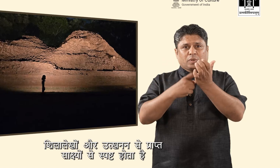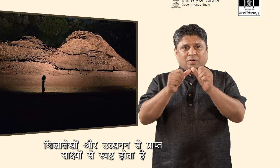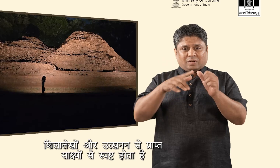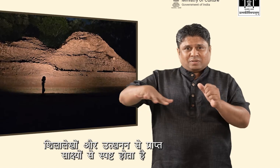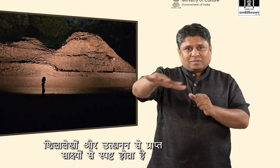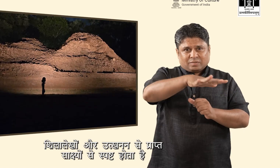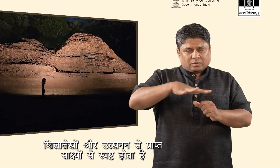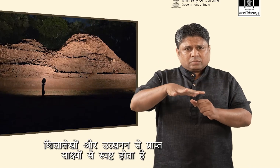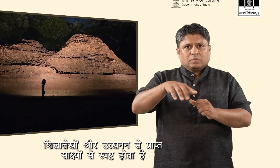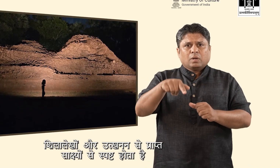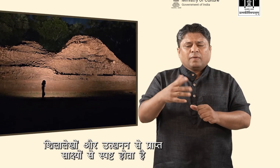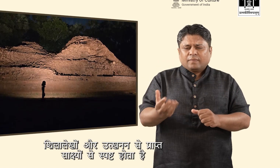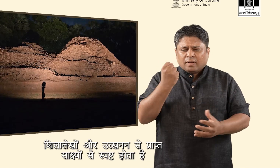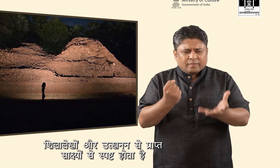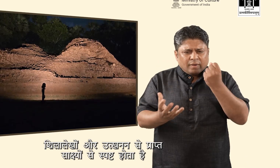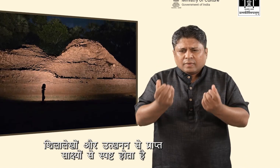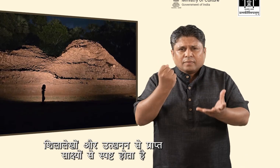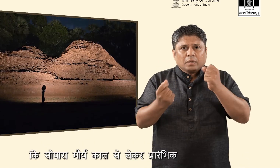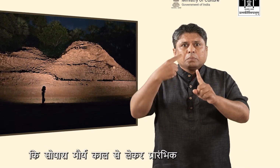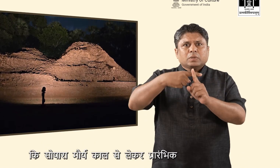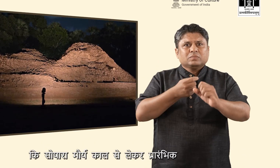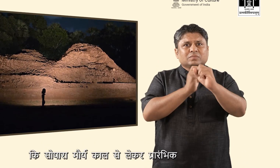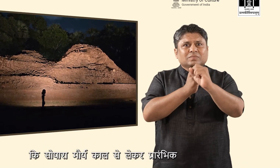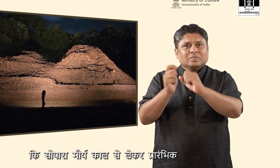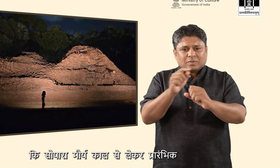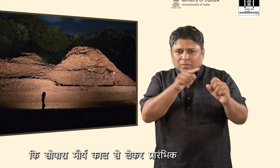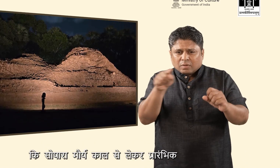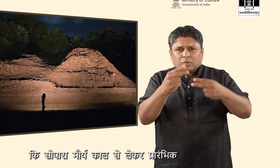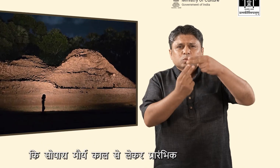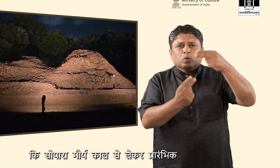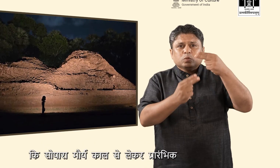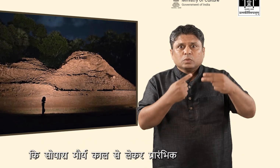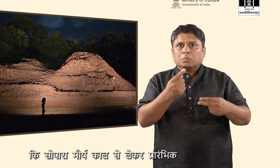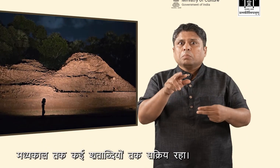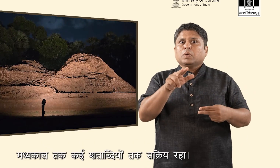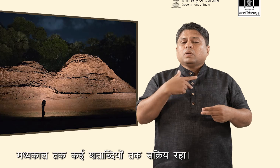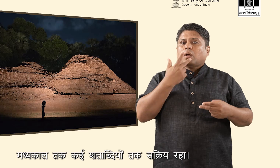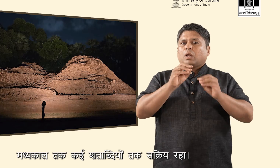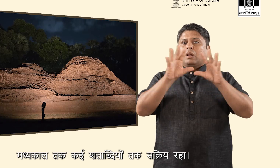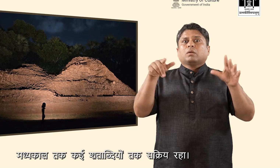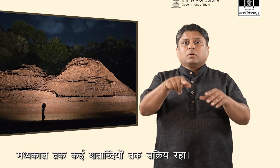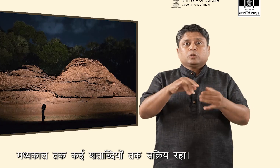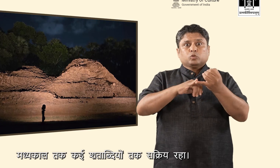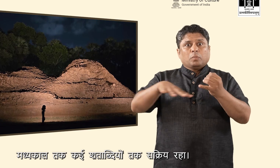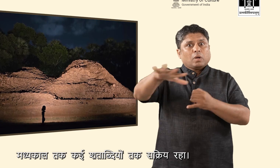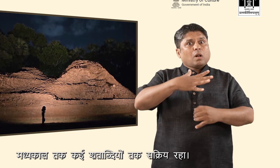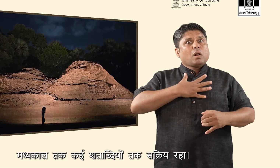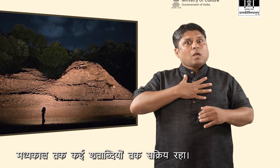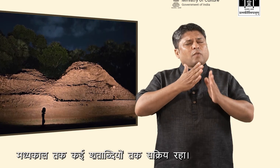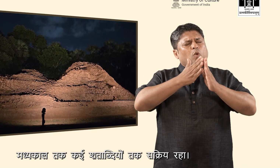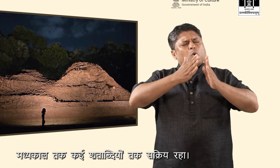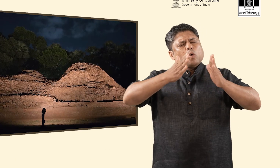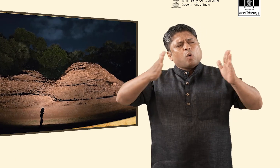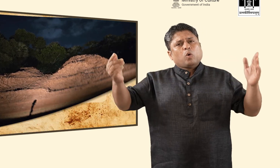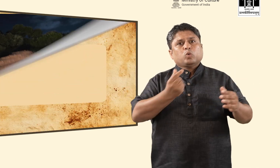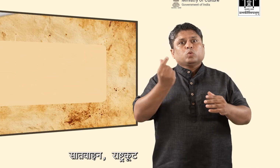शिलालेखों और उत्खनन से प्राप्त साक्ष्यों से स्पष्ट होता है कि सोपारा मौर्य काल से लेकर प्रारंभिक मध्यकाल तक कई शताब्दियों तक